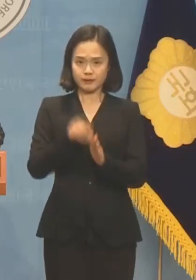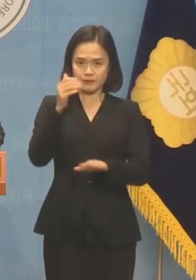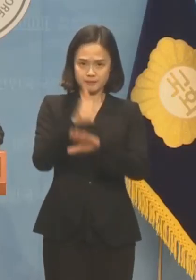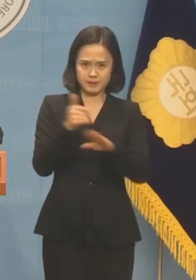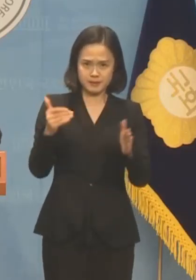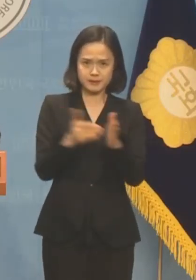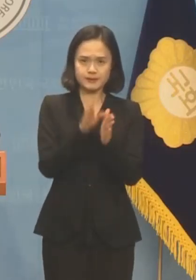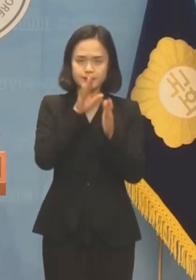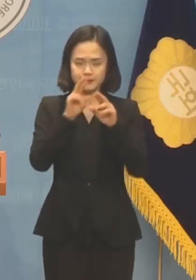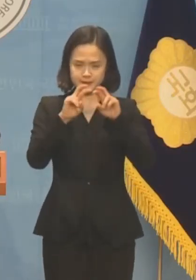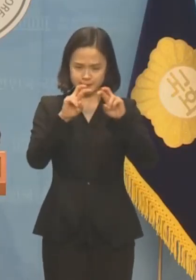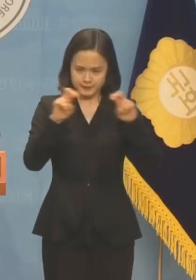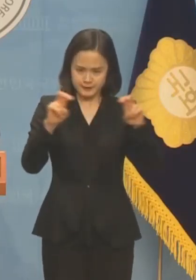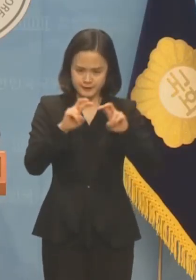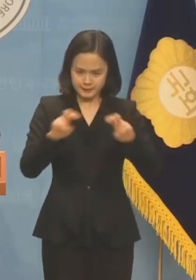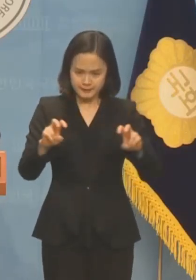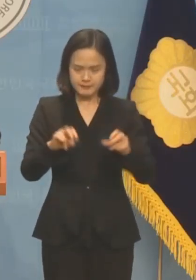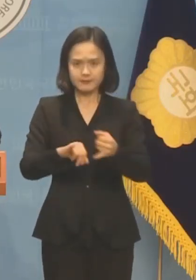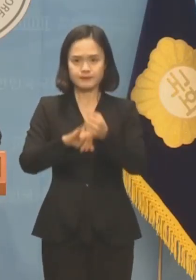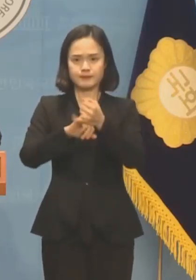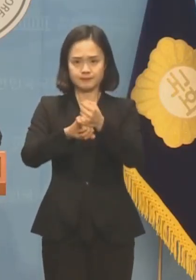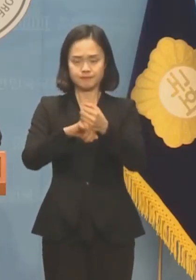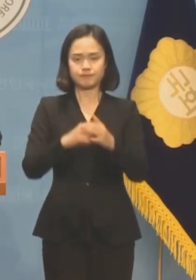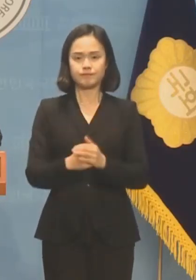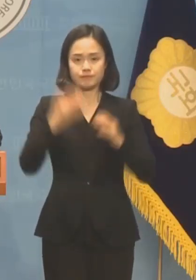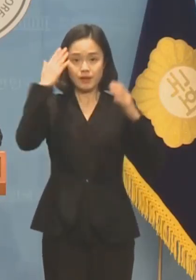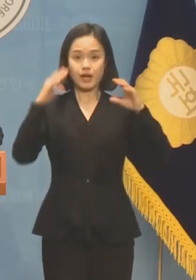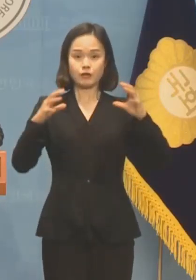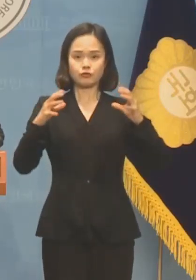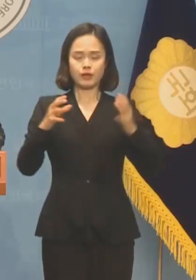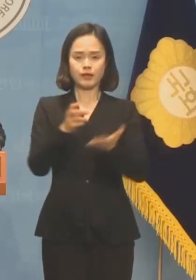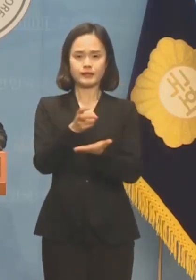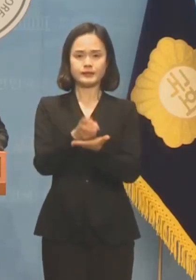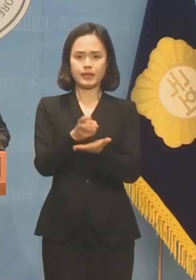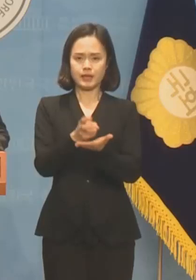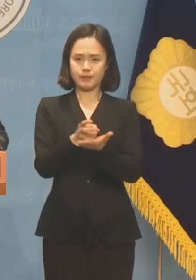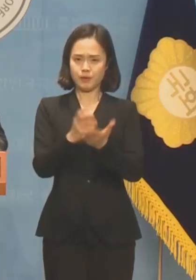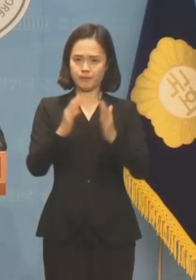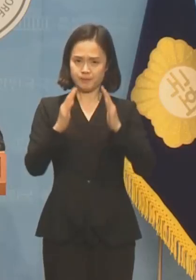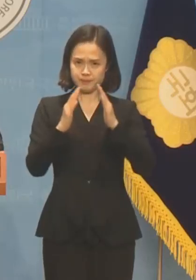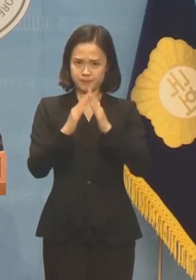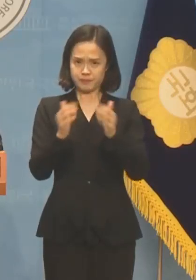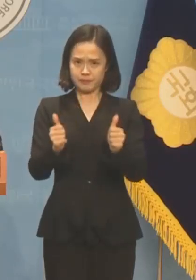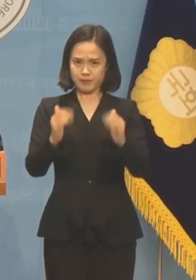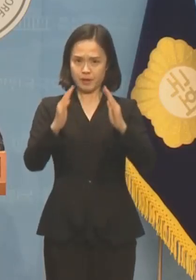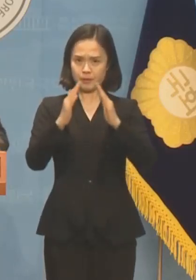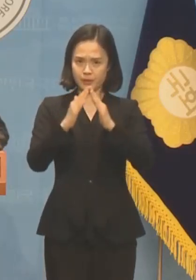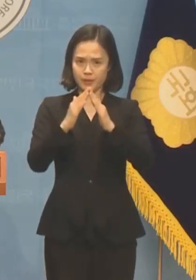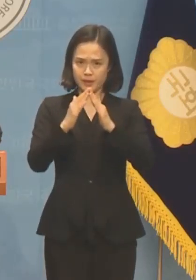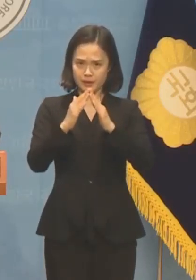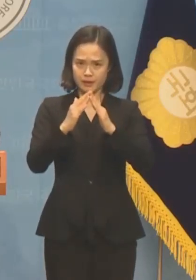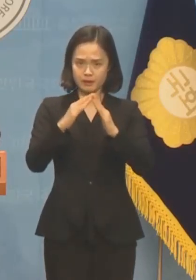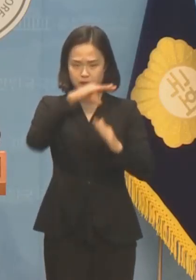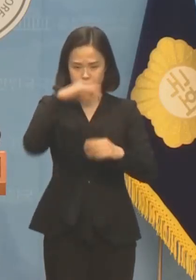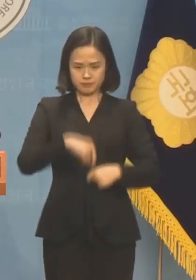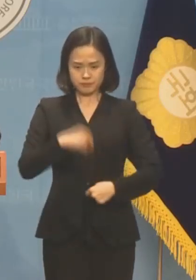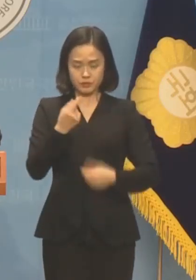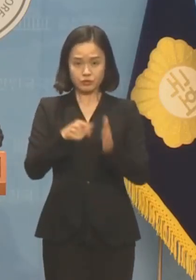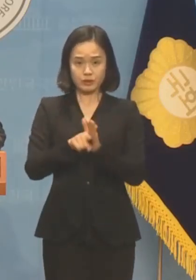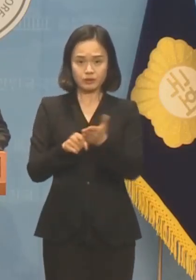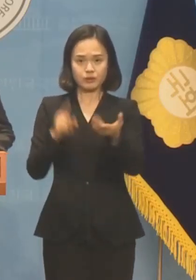밝혀내겠습니다. 대한민국의 사법의 공정성과 정의를 지키기 위해 여러분의 지지와 관심을